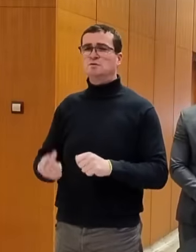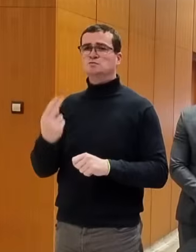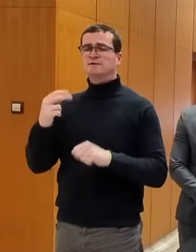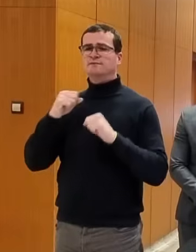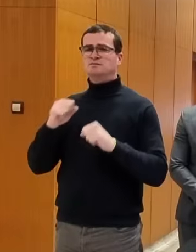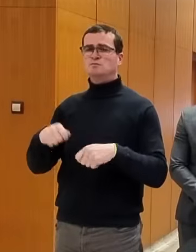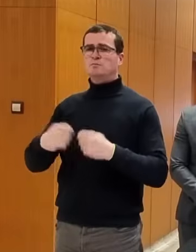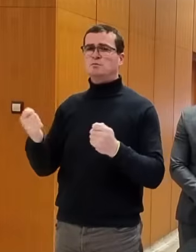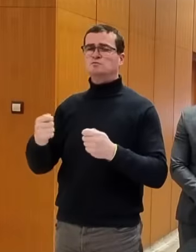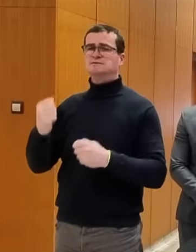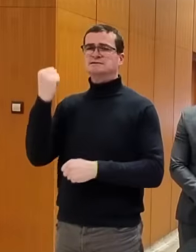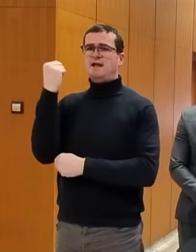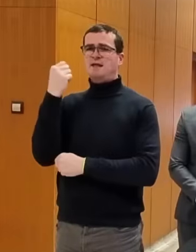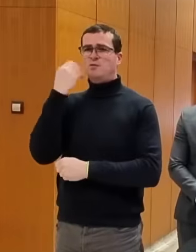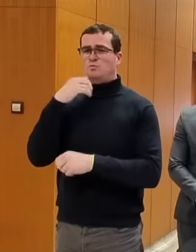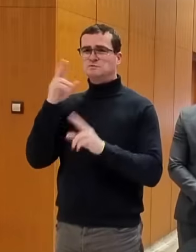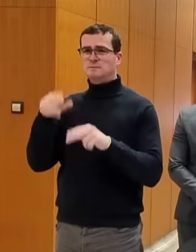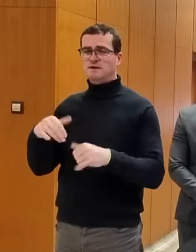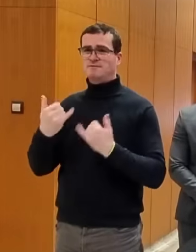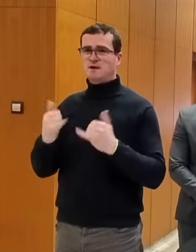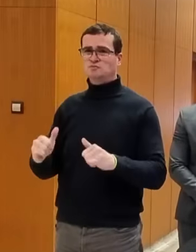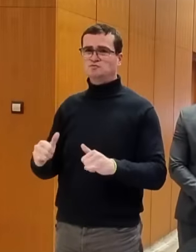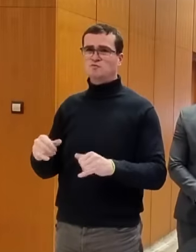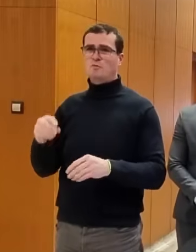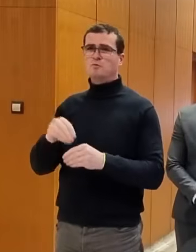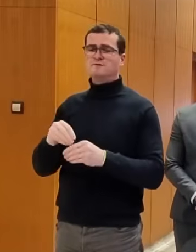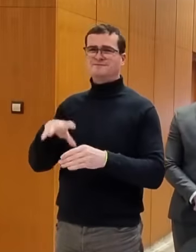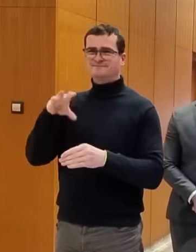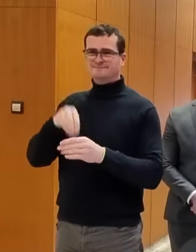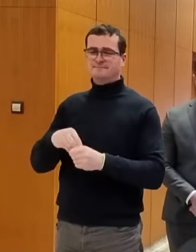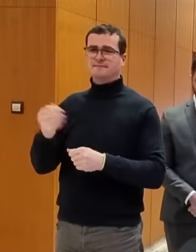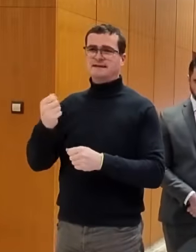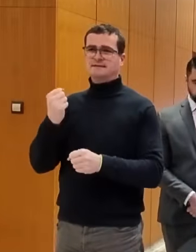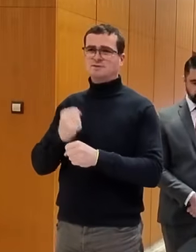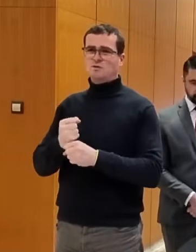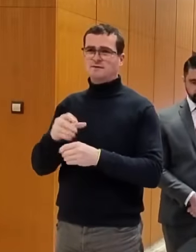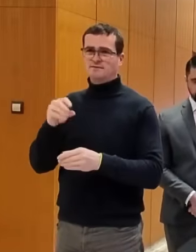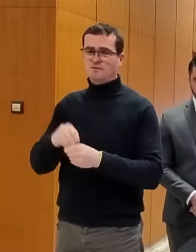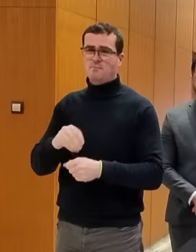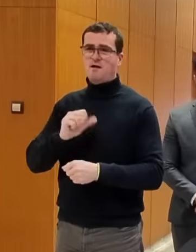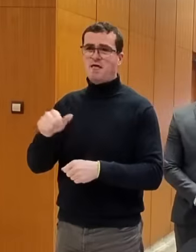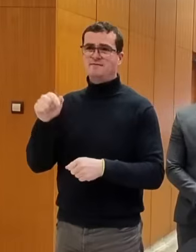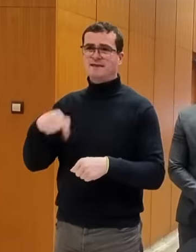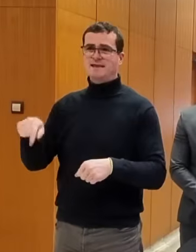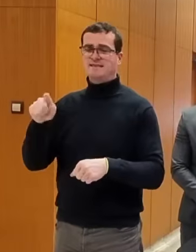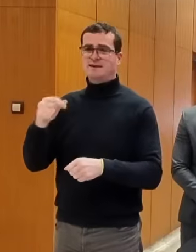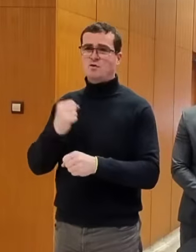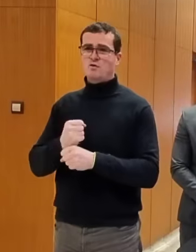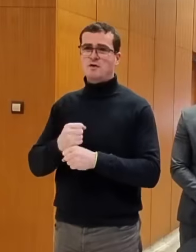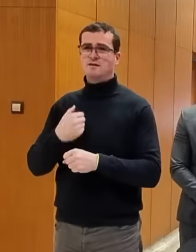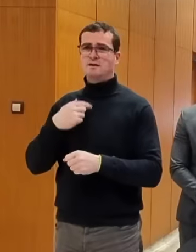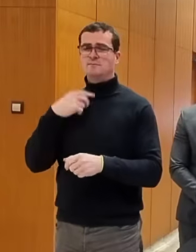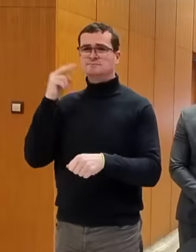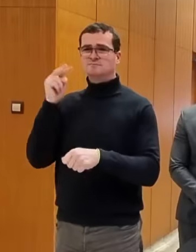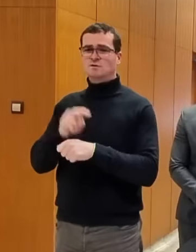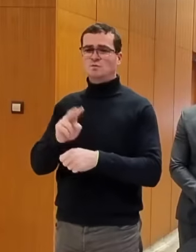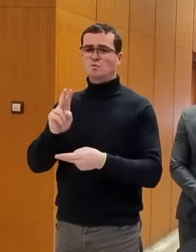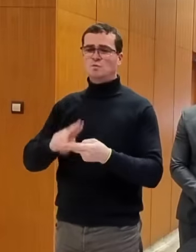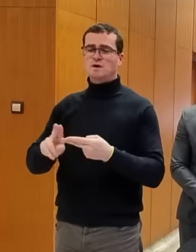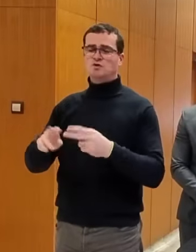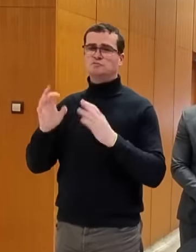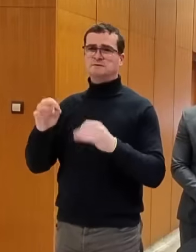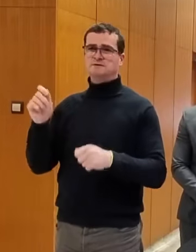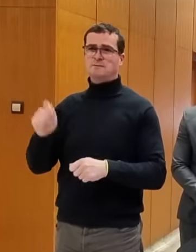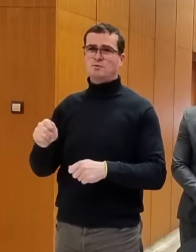o porušení základných ľudských práv a slobôd v rámci trestných konaní, a to najmä tých trestných konaní, ktoré boli dozorované úradom